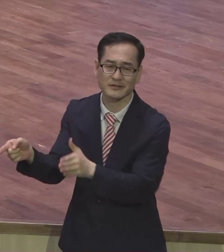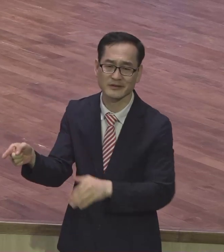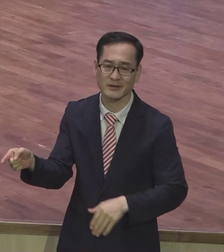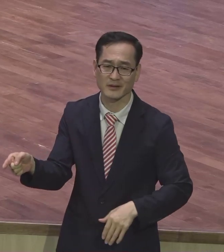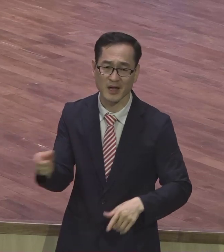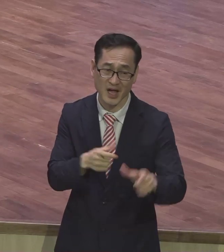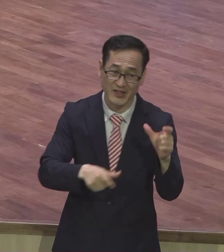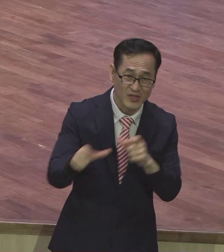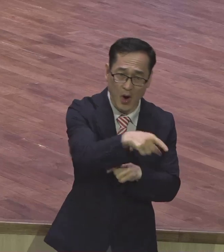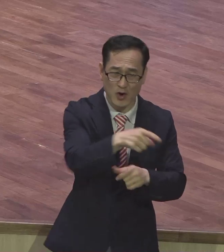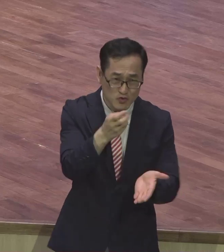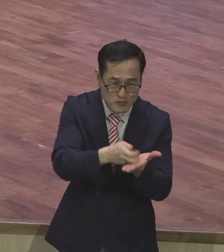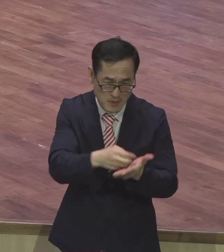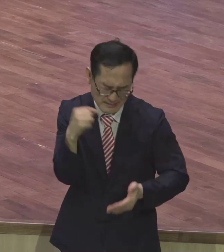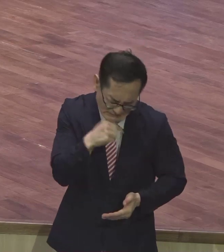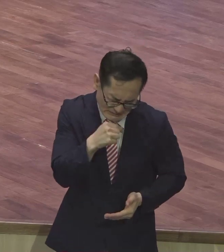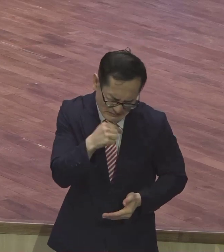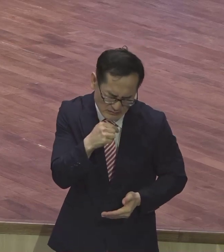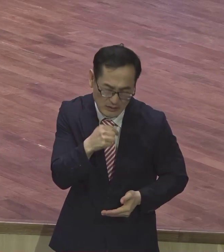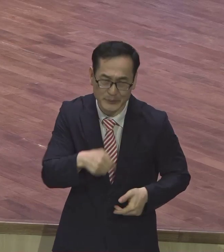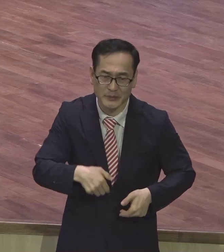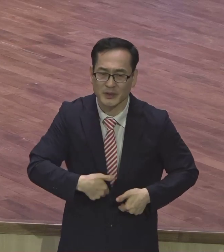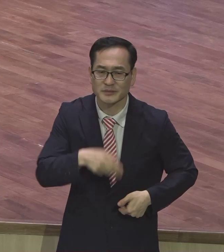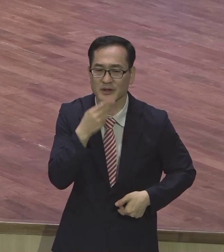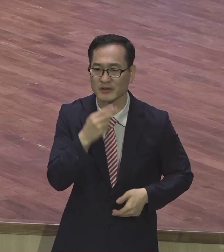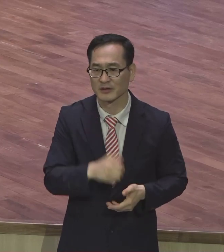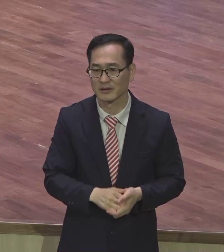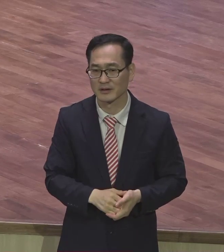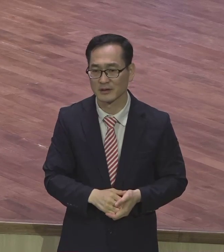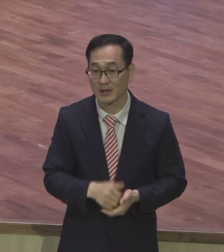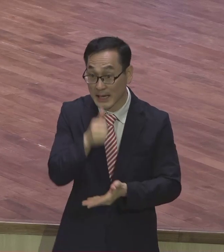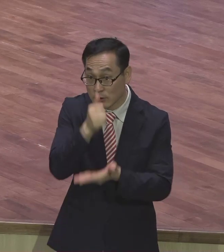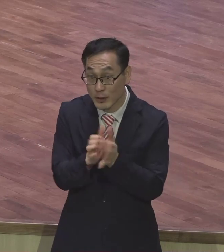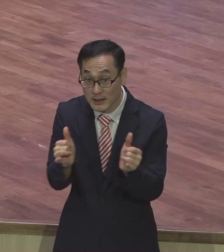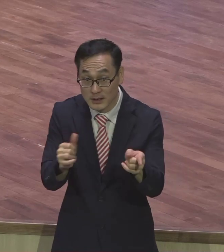죄인된 인간이 절대로 지킬 수 없는 율법